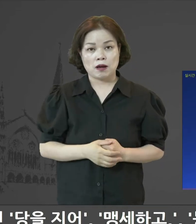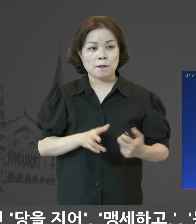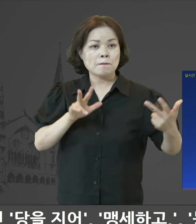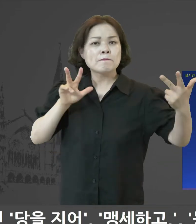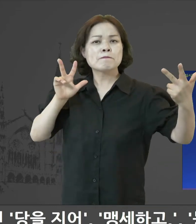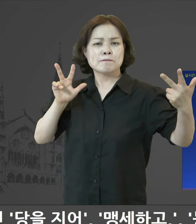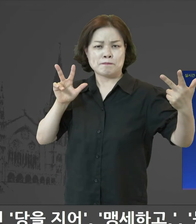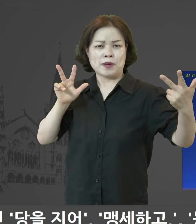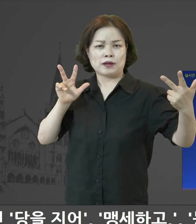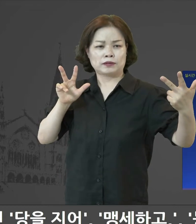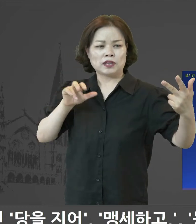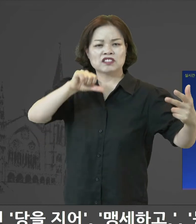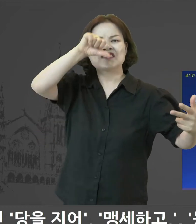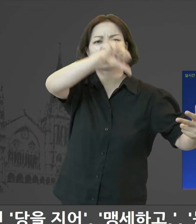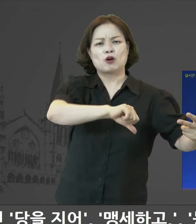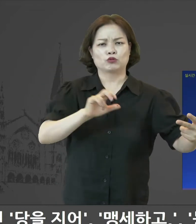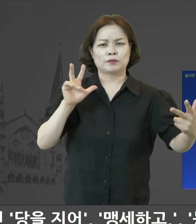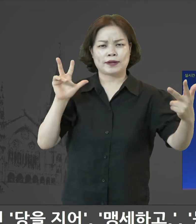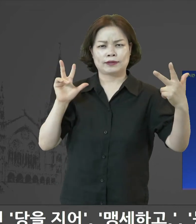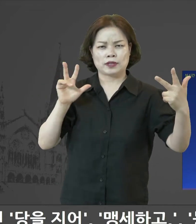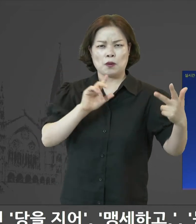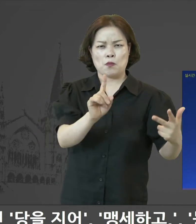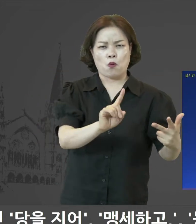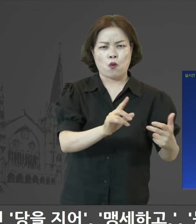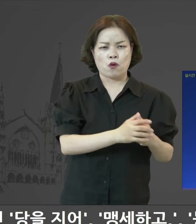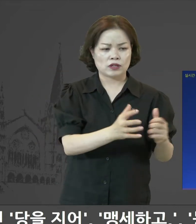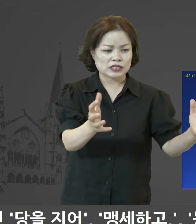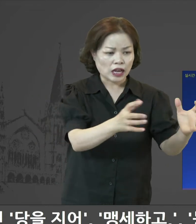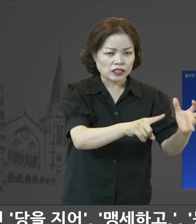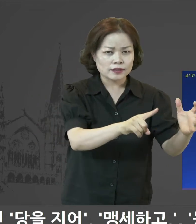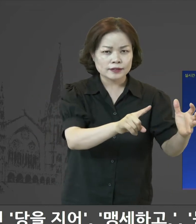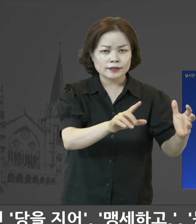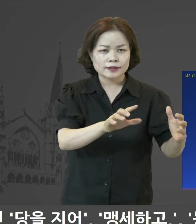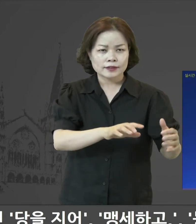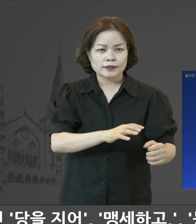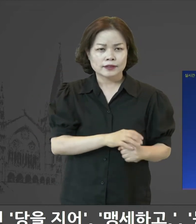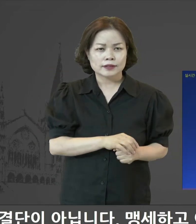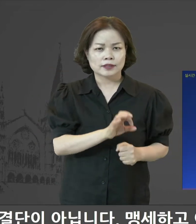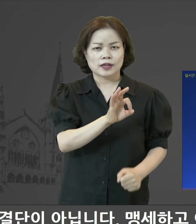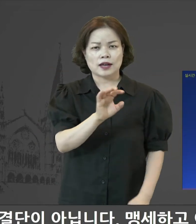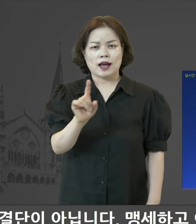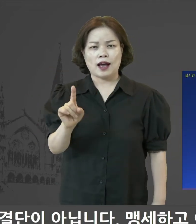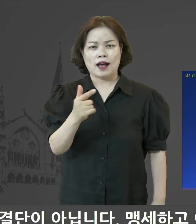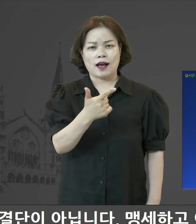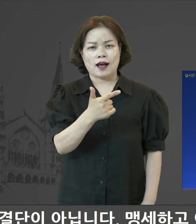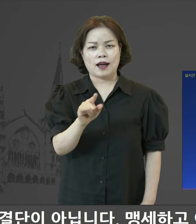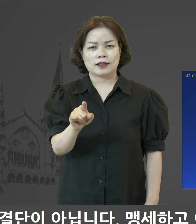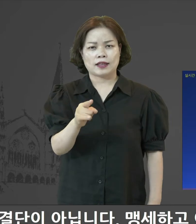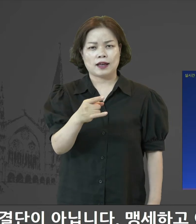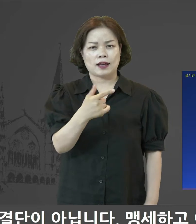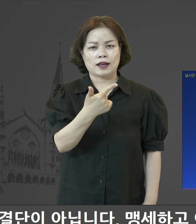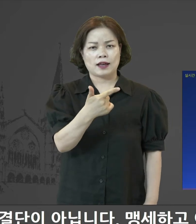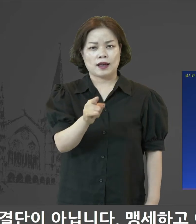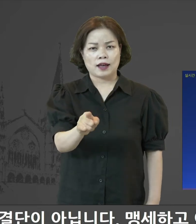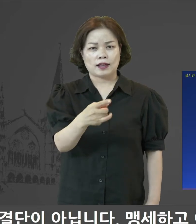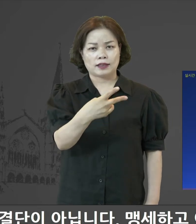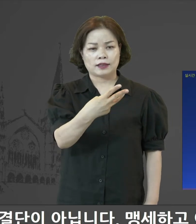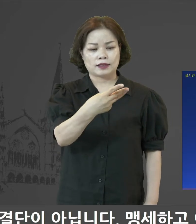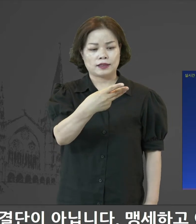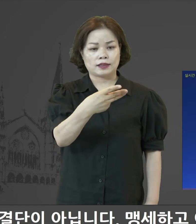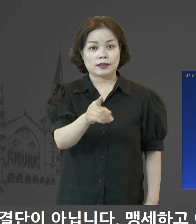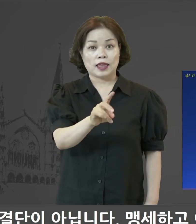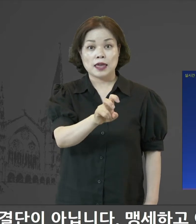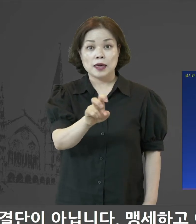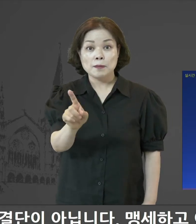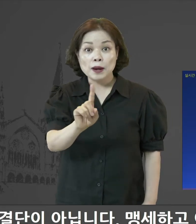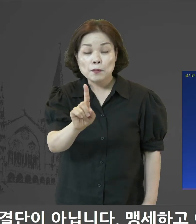맹세하고, 이건 저주 맹세입니다. 저주 맹세라는 게 뭐냐면 아나테마라는 말이 쓰이는데 이게 성경에 가끔 나오는 말이에요. 어떤